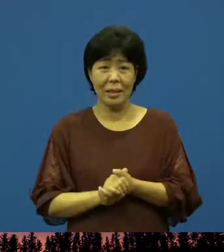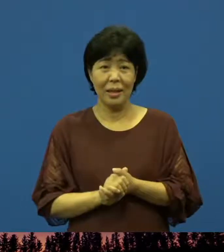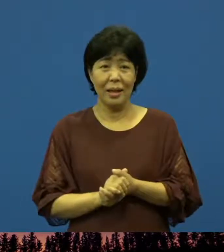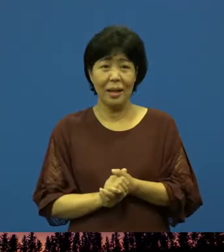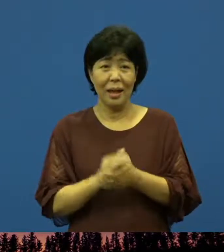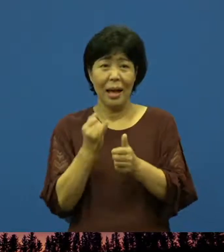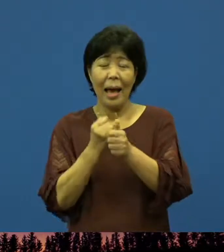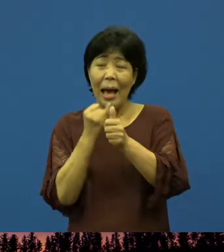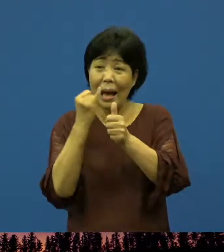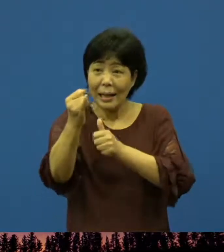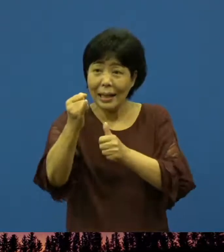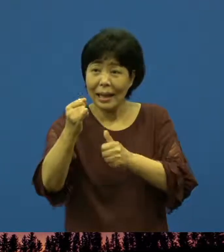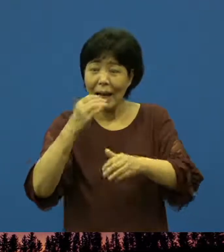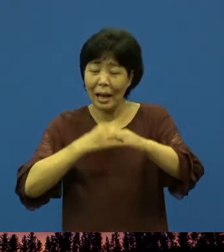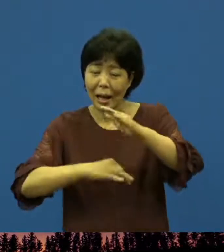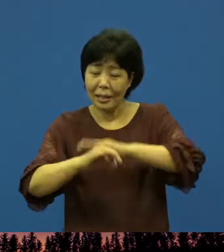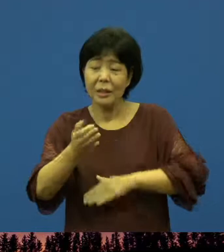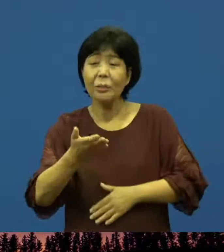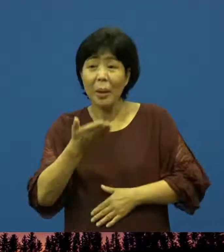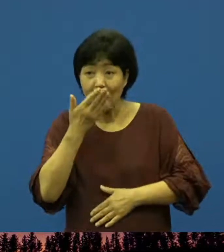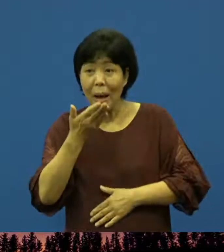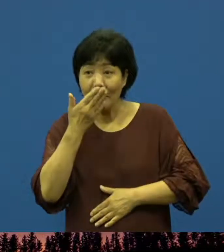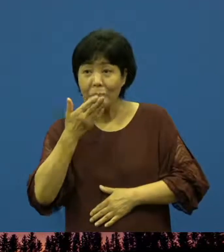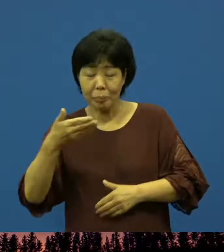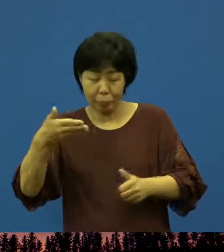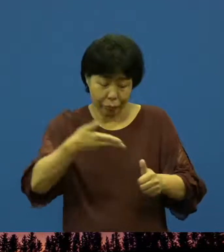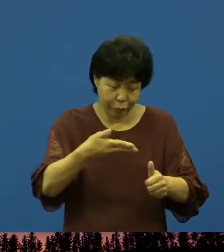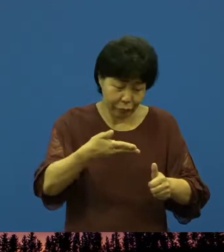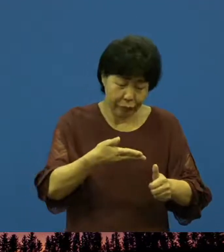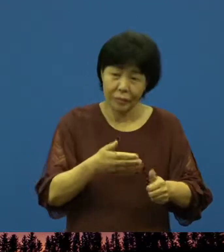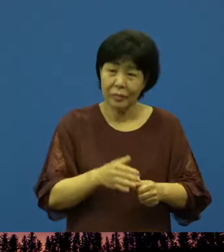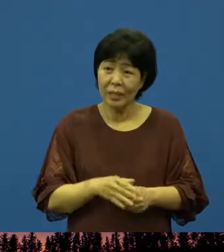이게 내가 헛걸 먹었나, 그럴 수는 없잖아요.